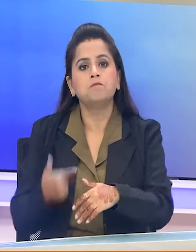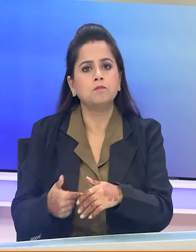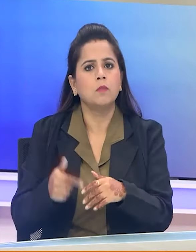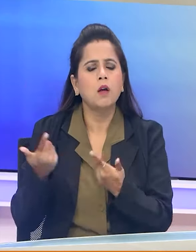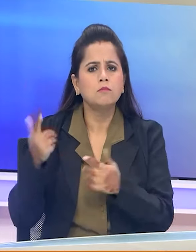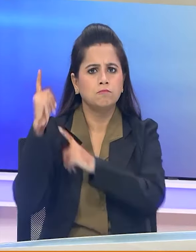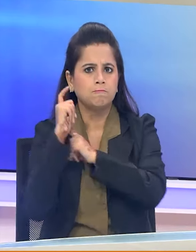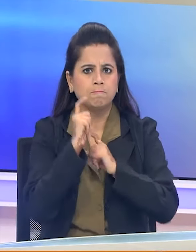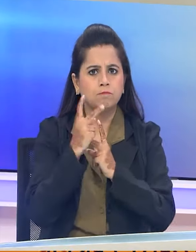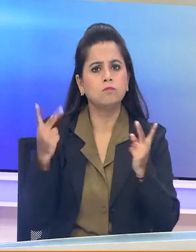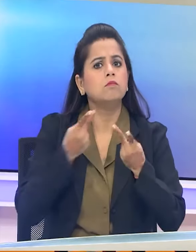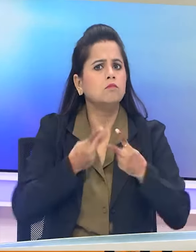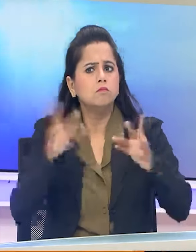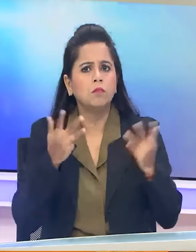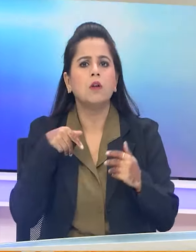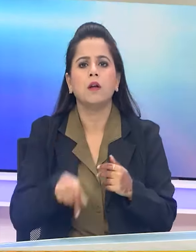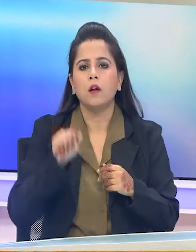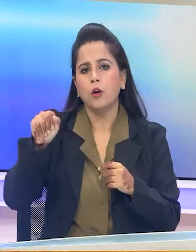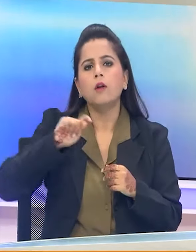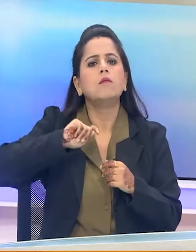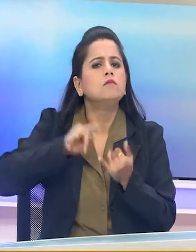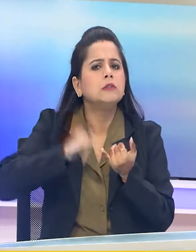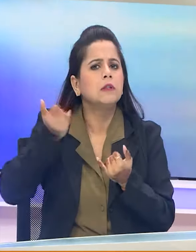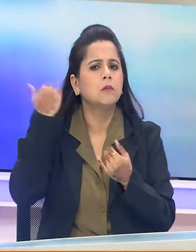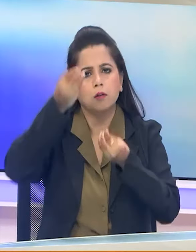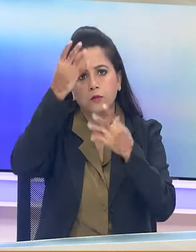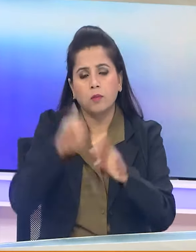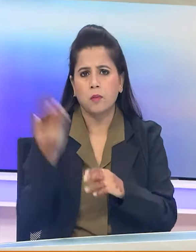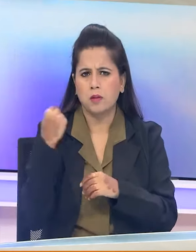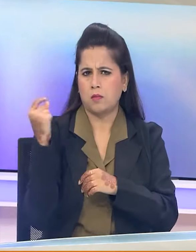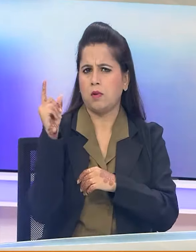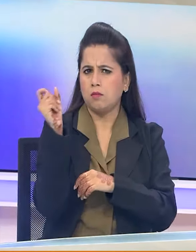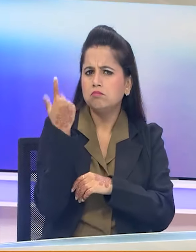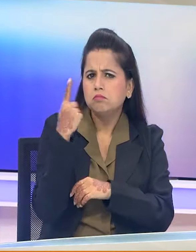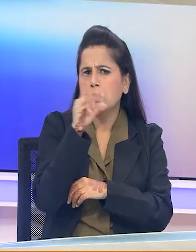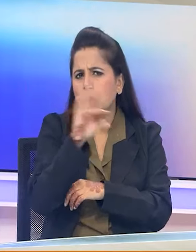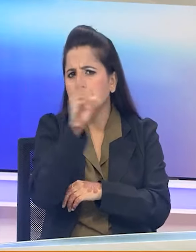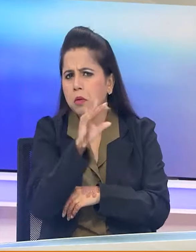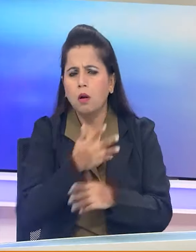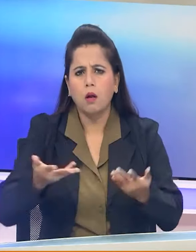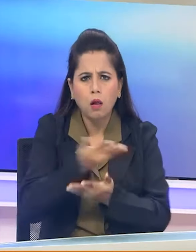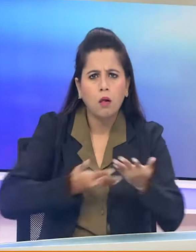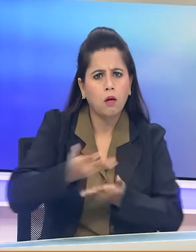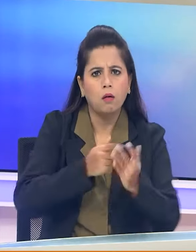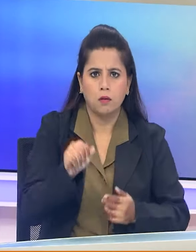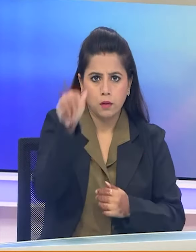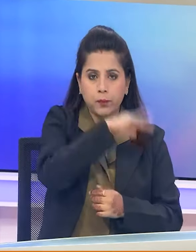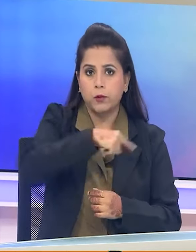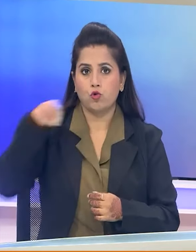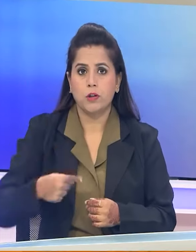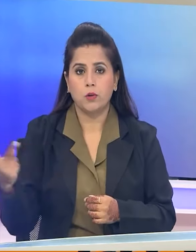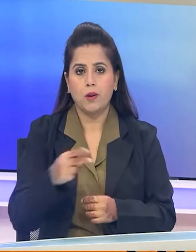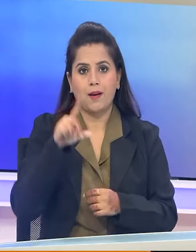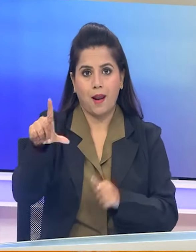विदेश सचिव ने इस बात की जानकारी देते हुए बताया कि पिछले कई हफ्तों में हुई चर्चाओं के बाद भारत और चीन के बीच